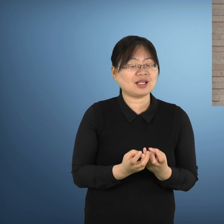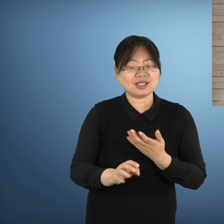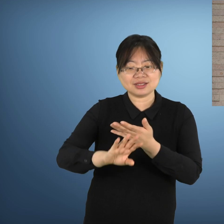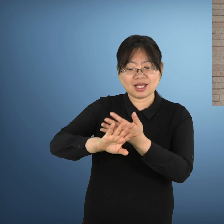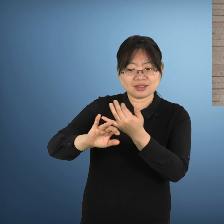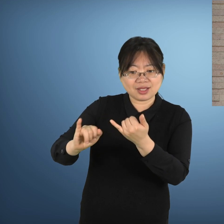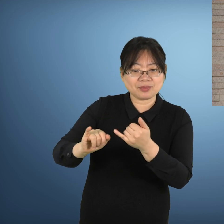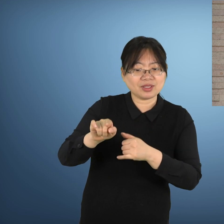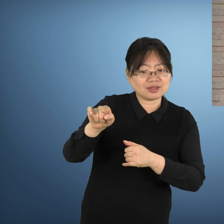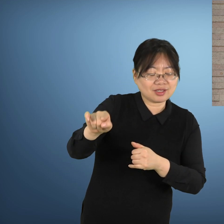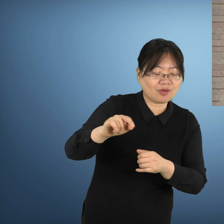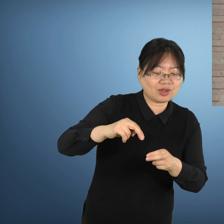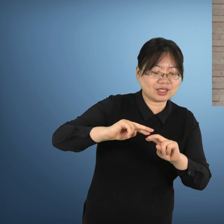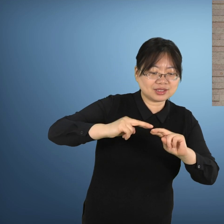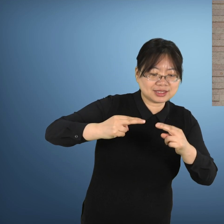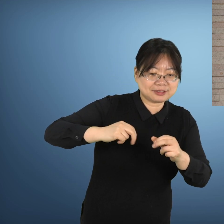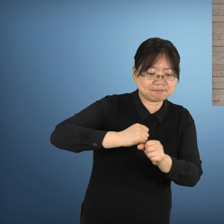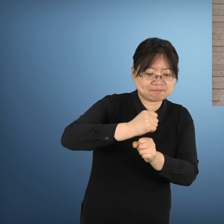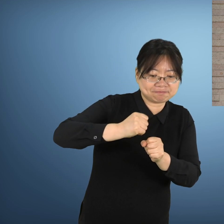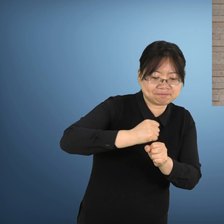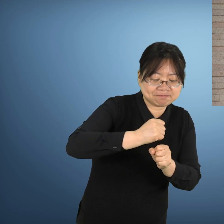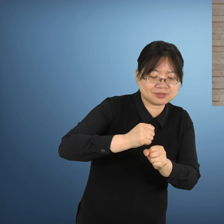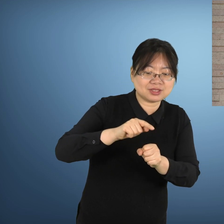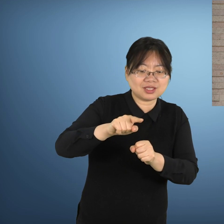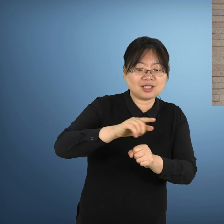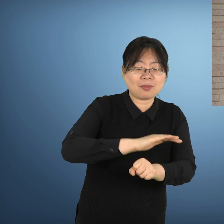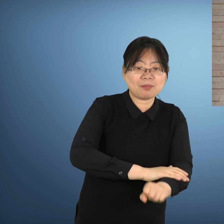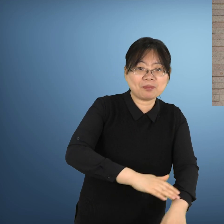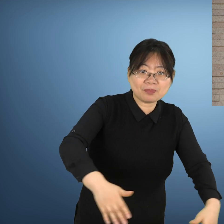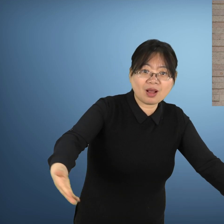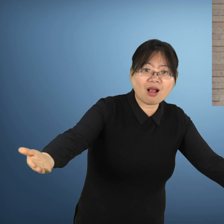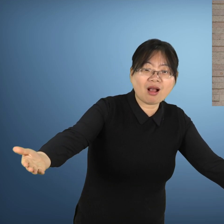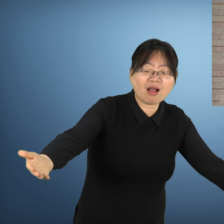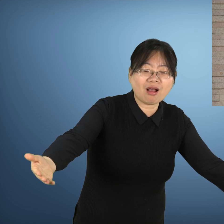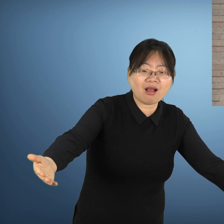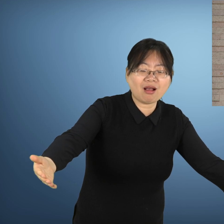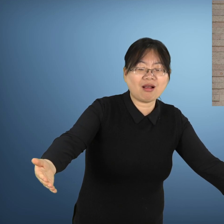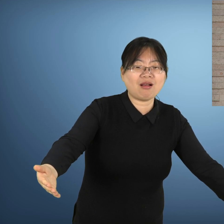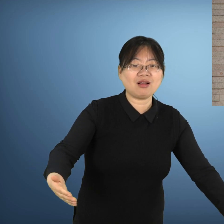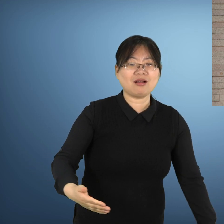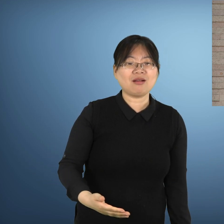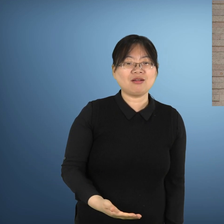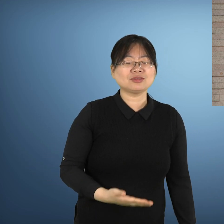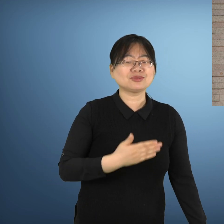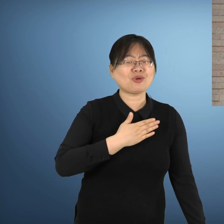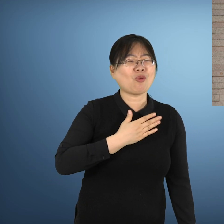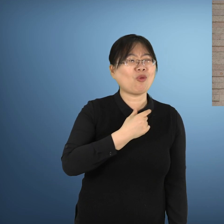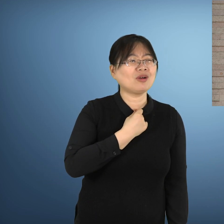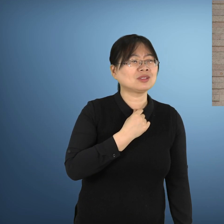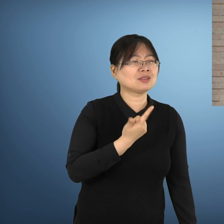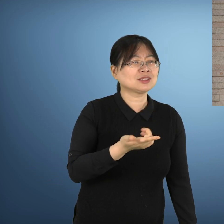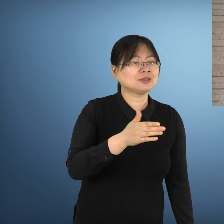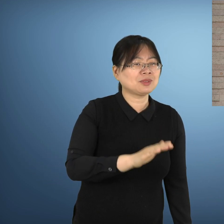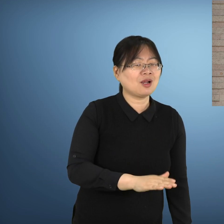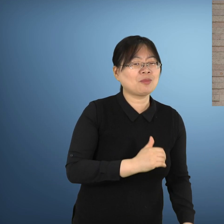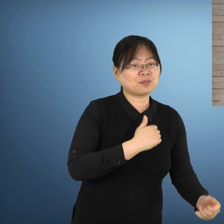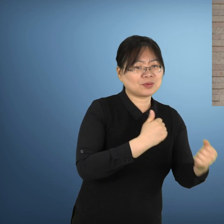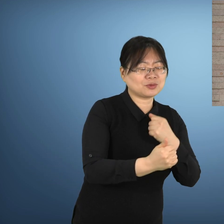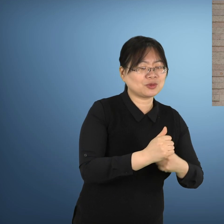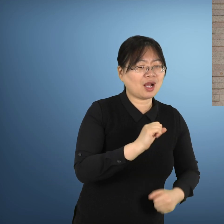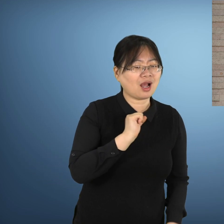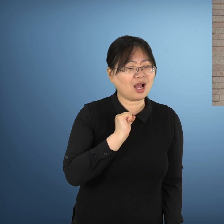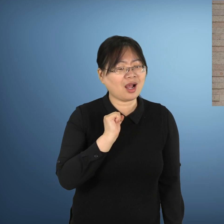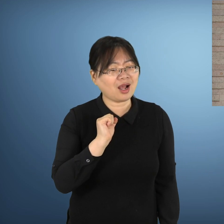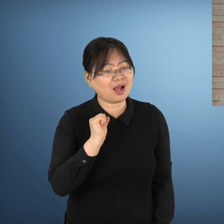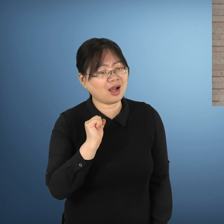남이 너를 띠띠우고 내가 팔을 벌리고 내가 원하지 않은 곳으로 가게 될 것이다.